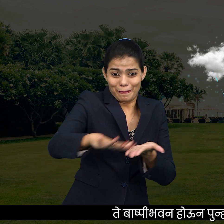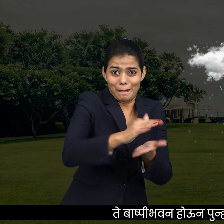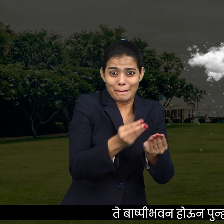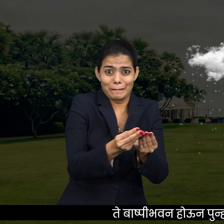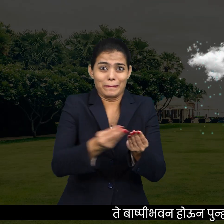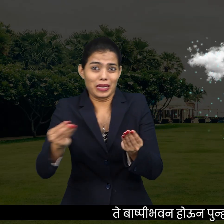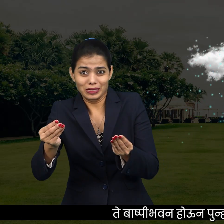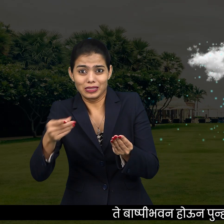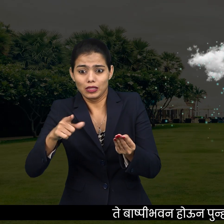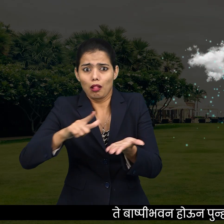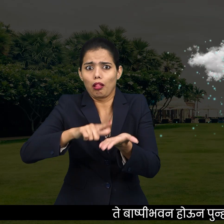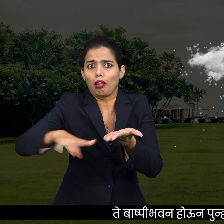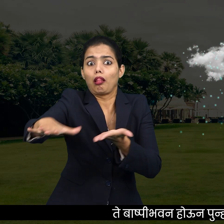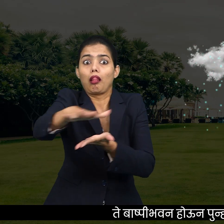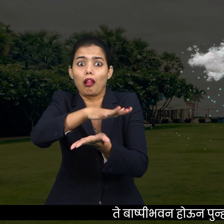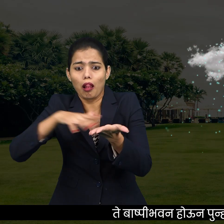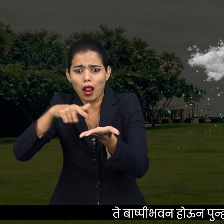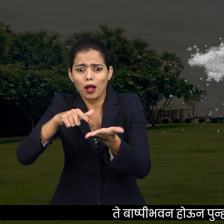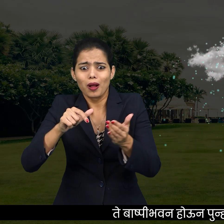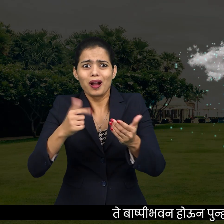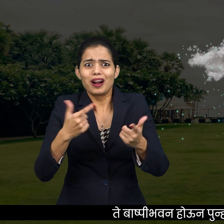ढगांमध्ये जातो.